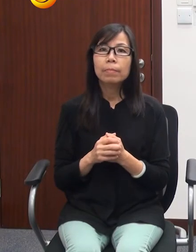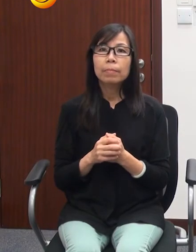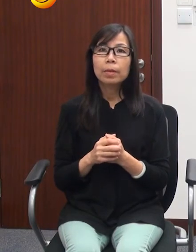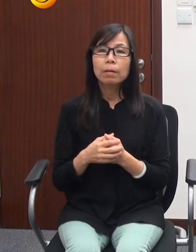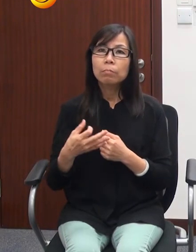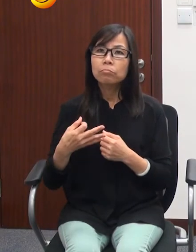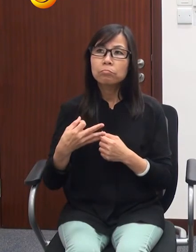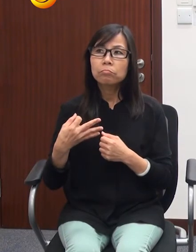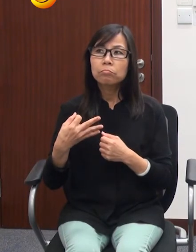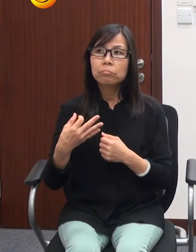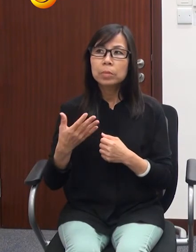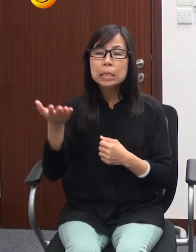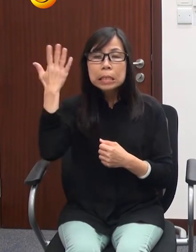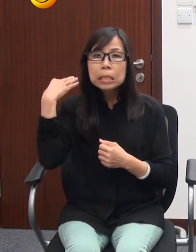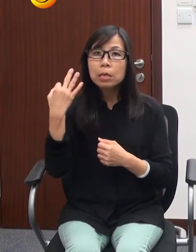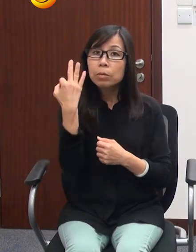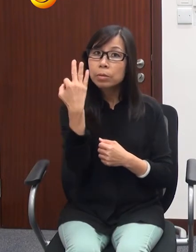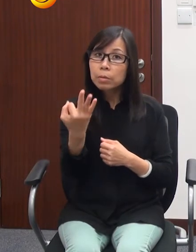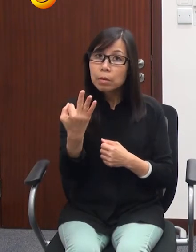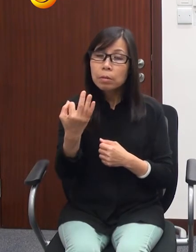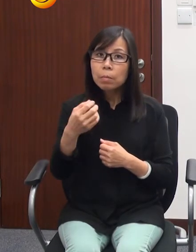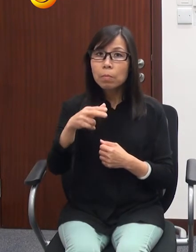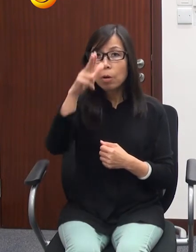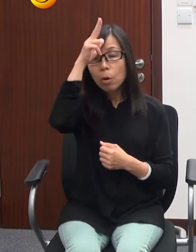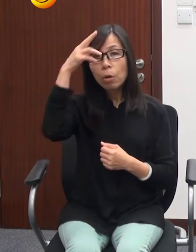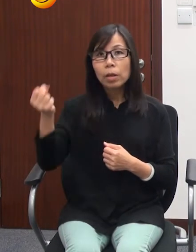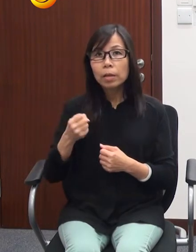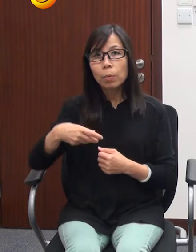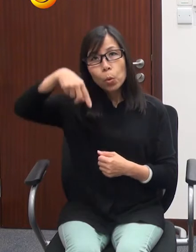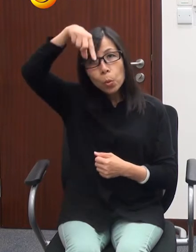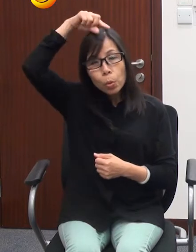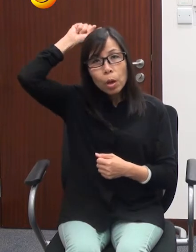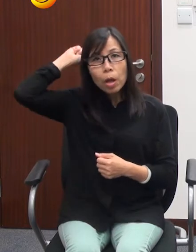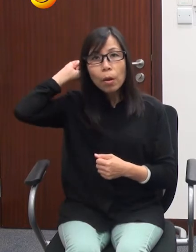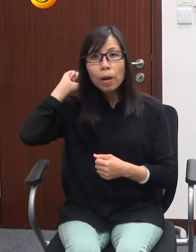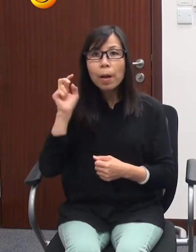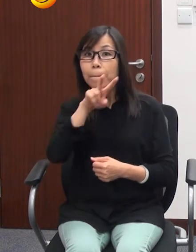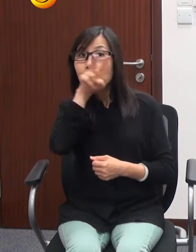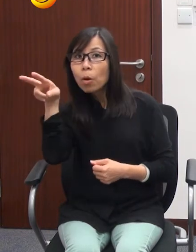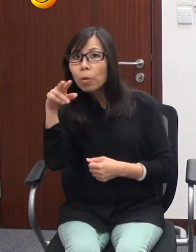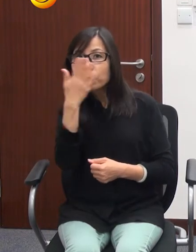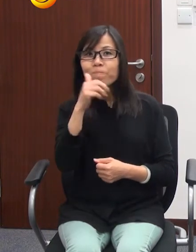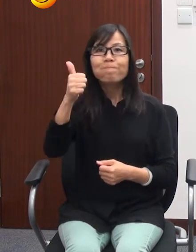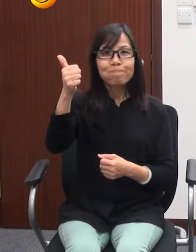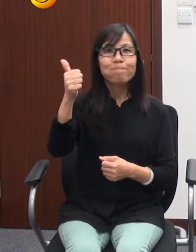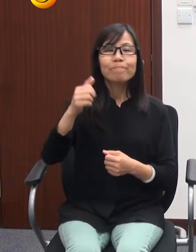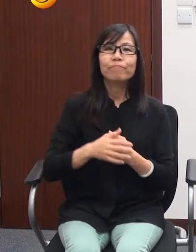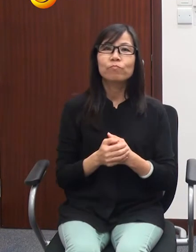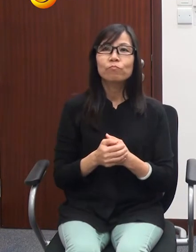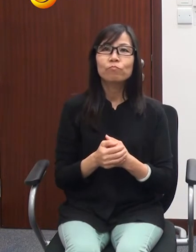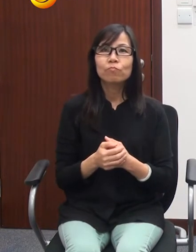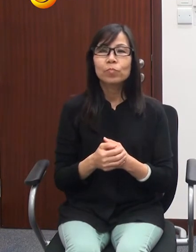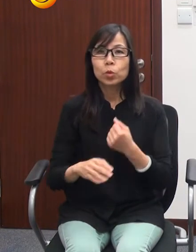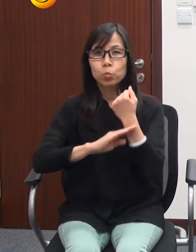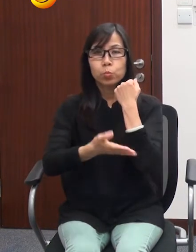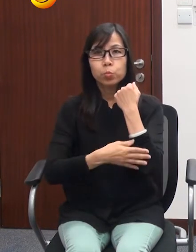個特首嚟講，咁即係董建華就表面上係最好嘅，但係董建華係以即係非常之合法嘅方法